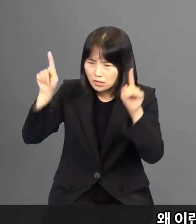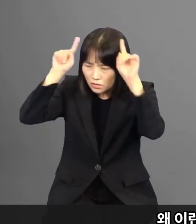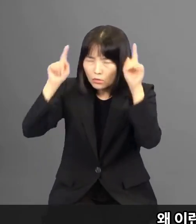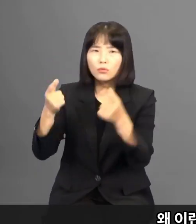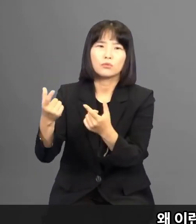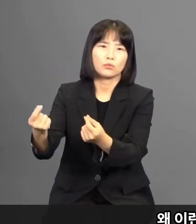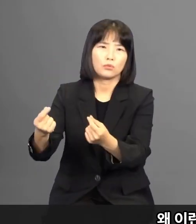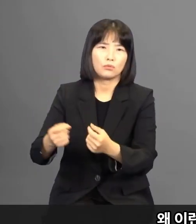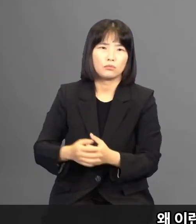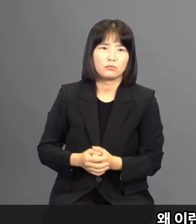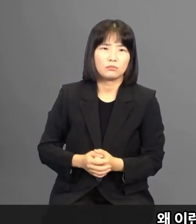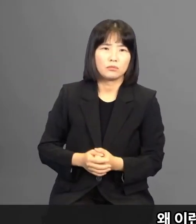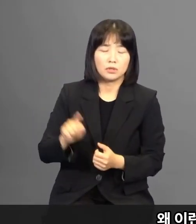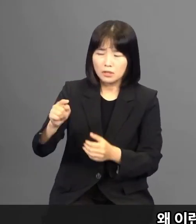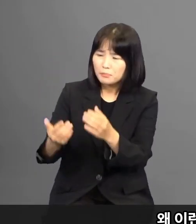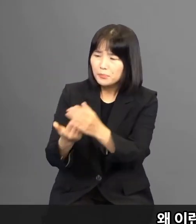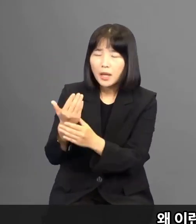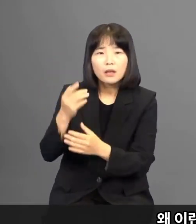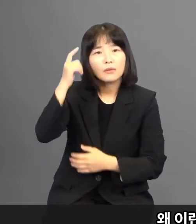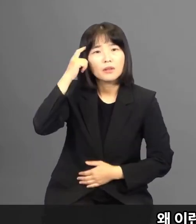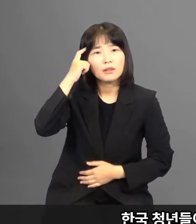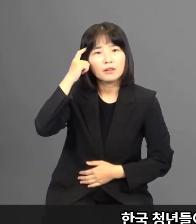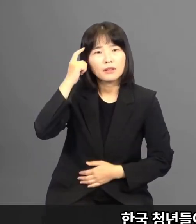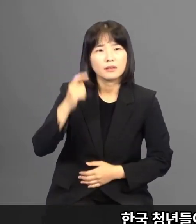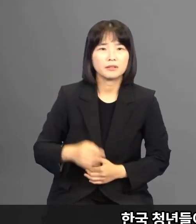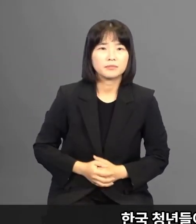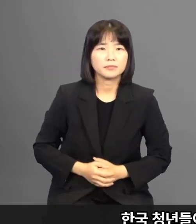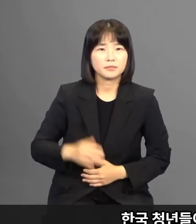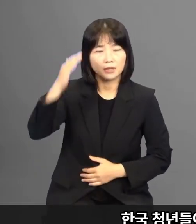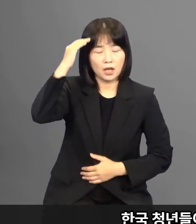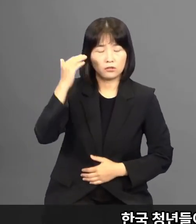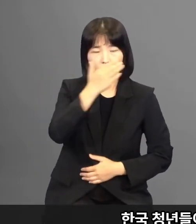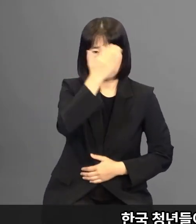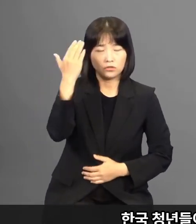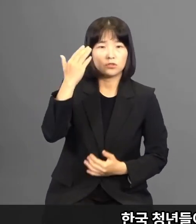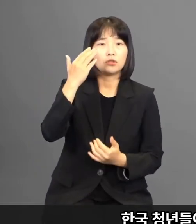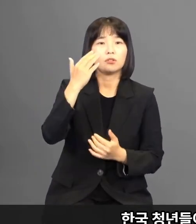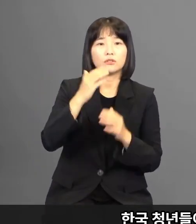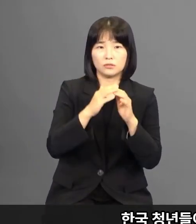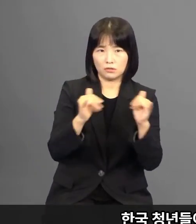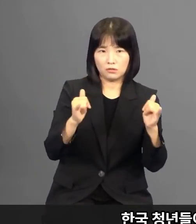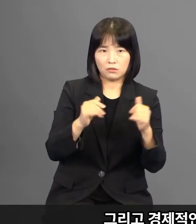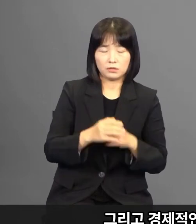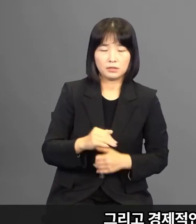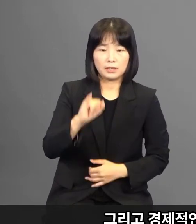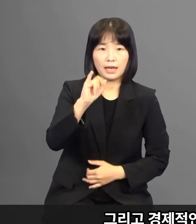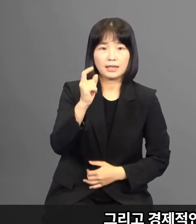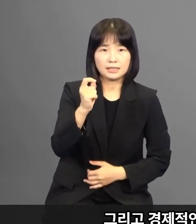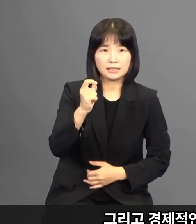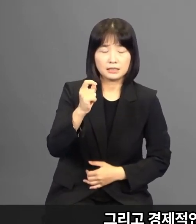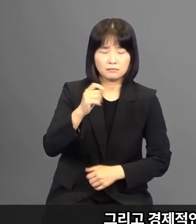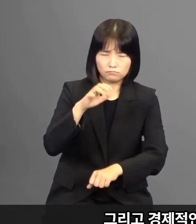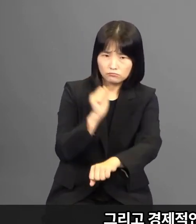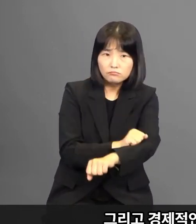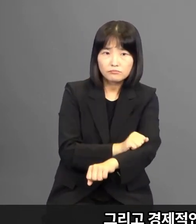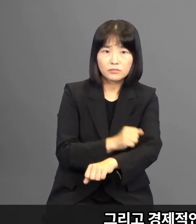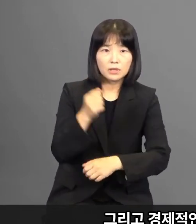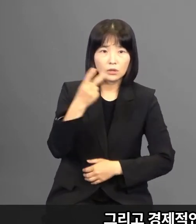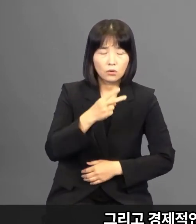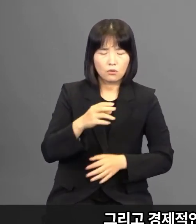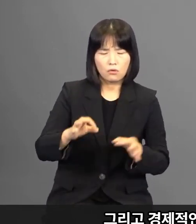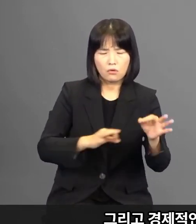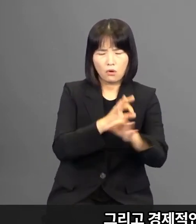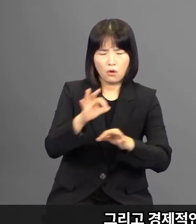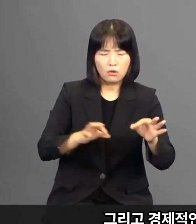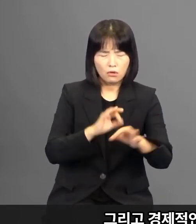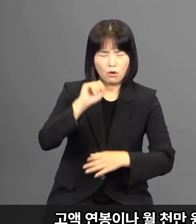일이 벌어졌을까? 한국 청년들이 이 IT에 능하지 않습니까? 그리고 경제적인 지금 어려움이